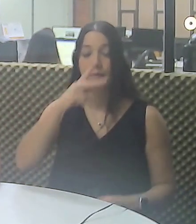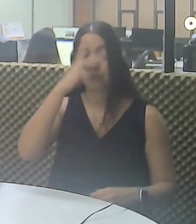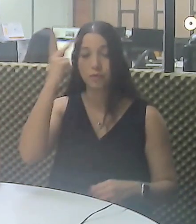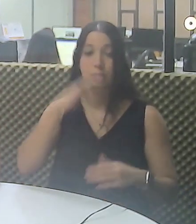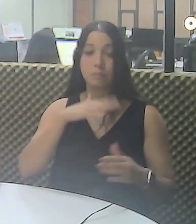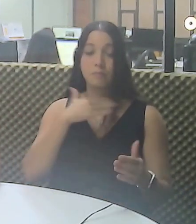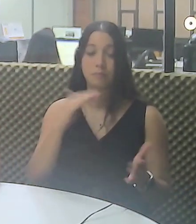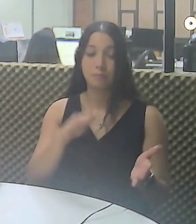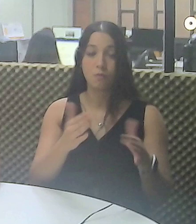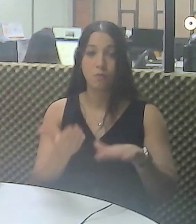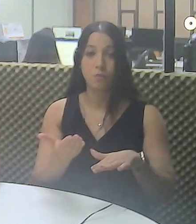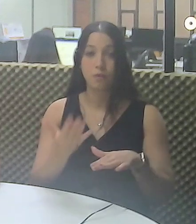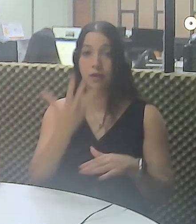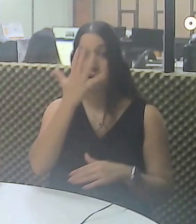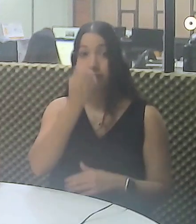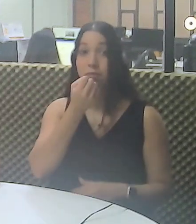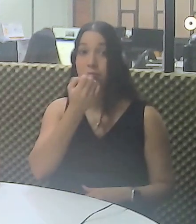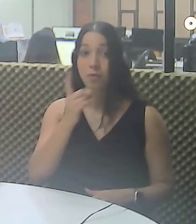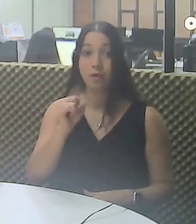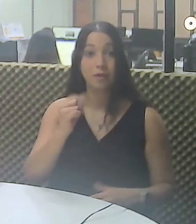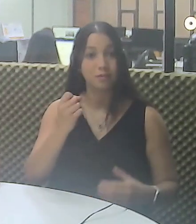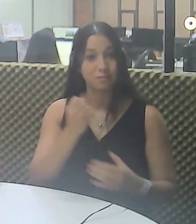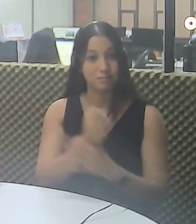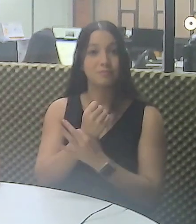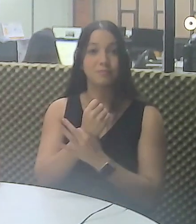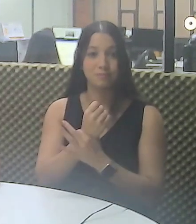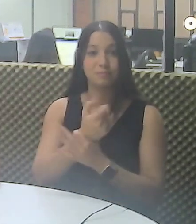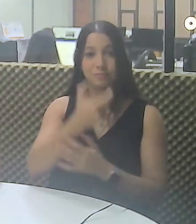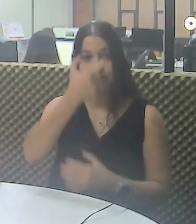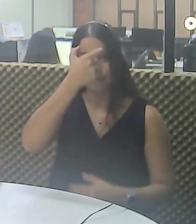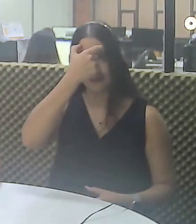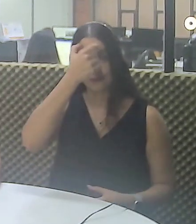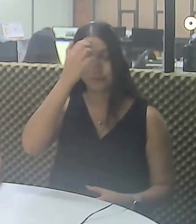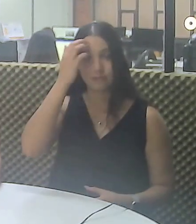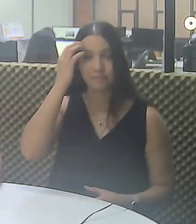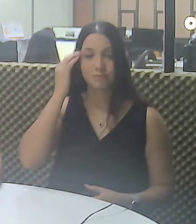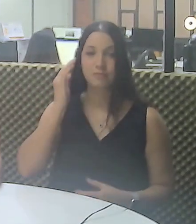Portanto, lembre-se, carnaval bom é carnaval seguro e consciente.